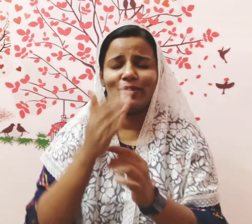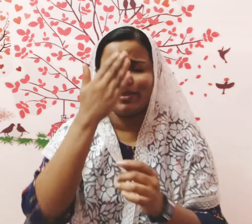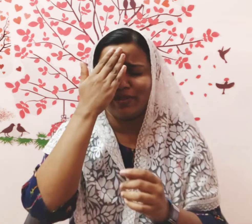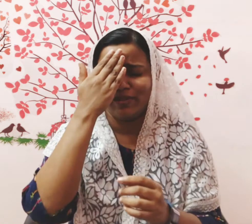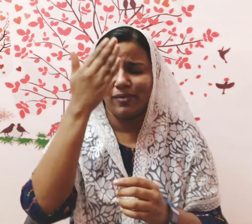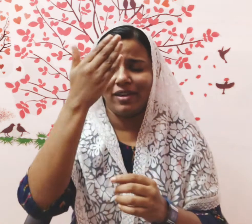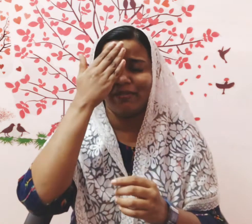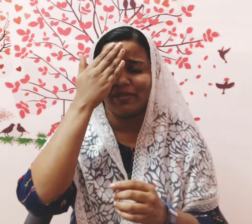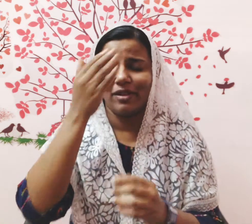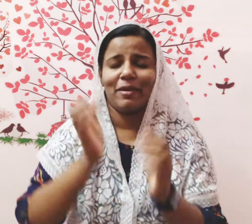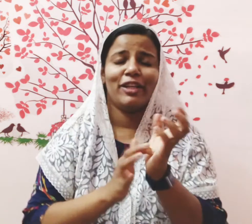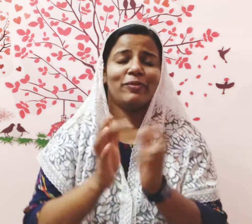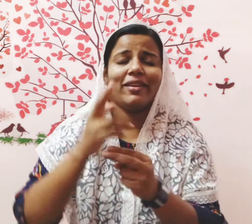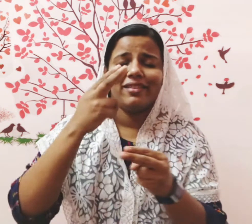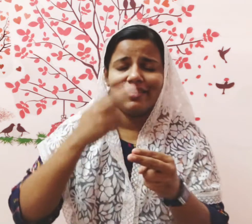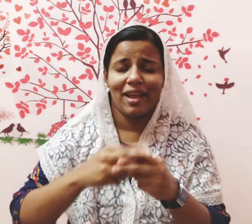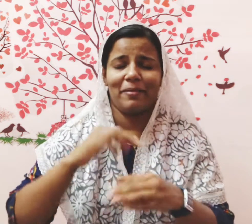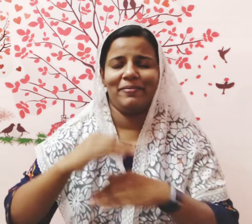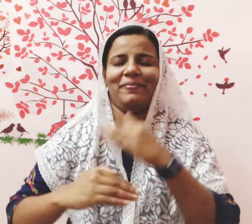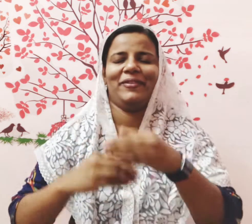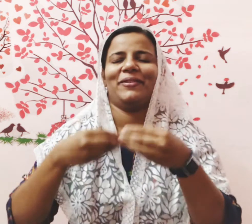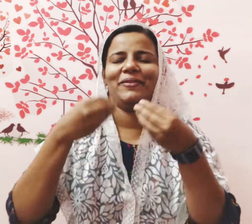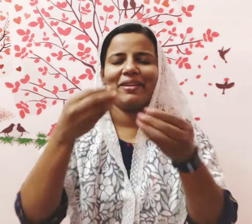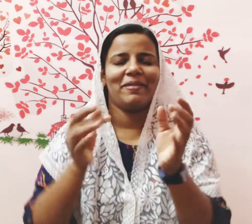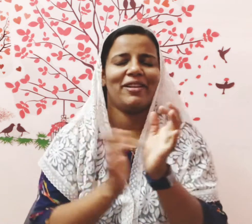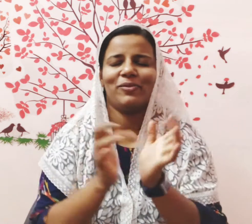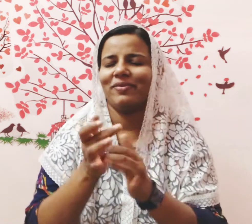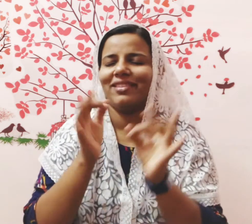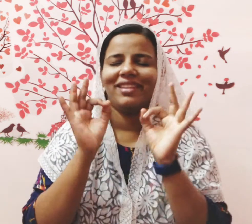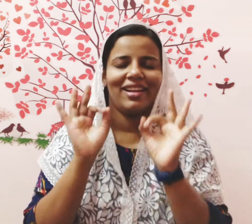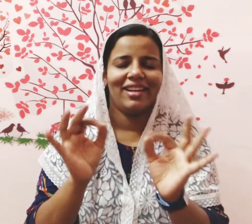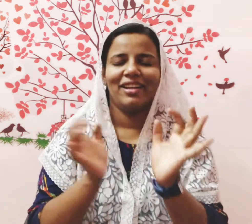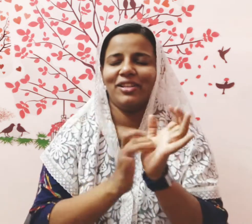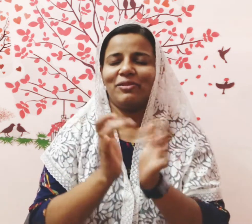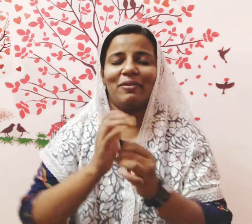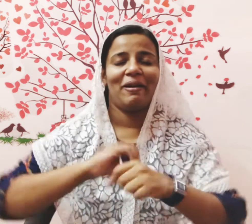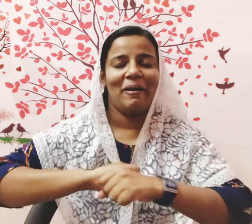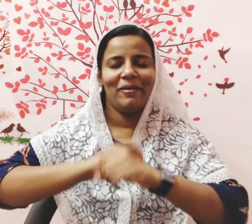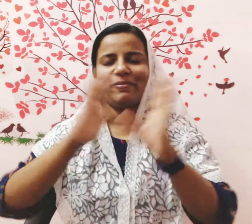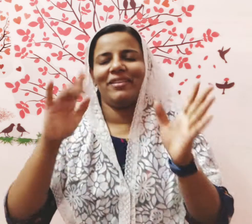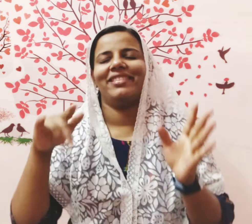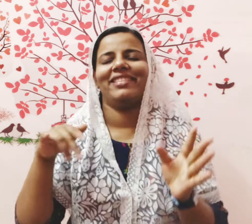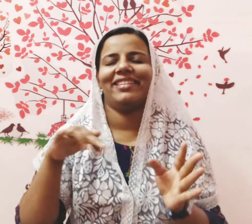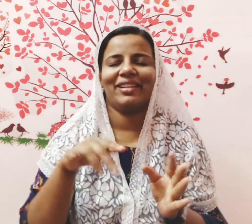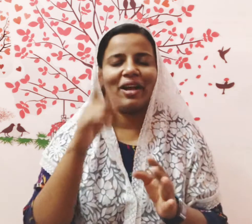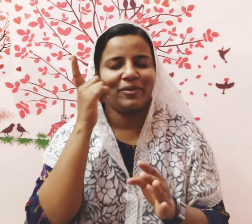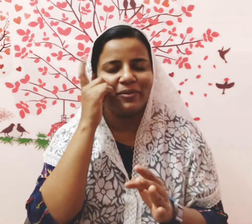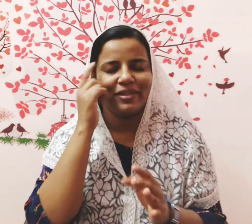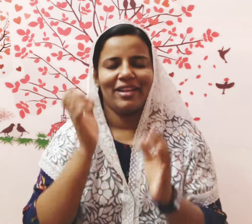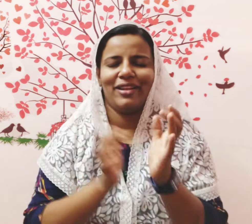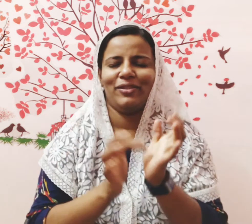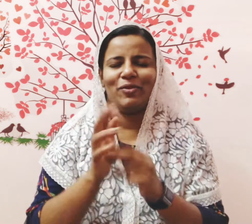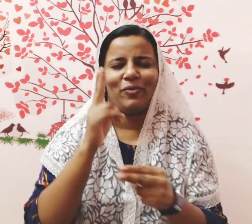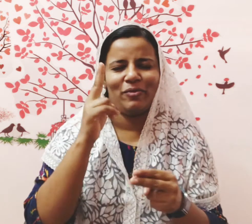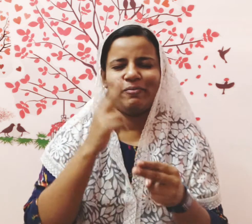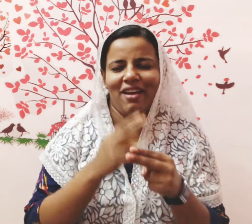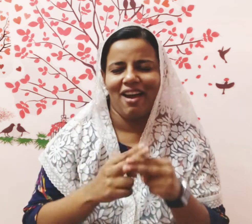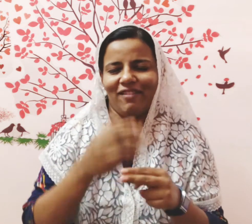കർത്താവിനോട് സ്തോത്രം പറഞ്ഞാട്ടെ, കർത്താവിൻ്റെ നാമത്തെ ഉയർത്തിയാട്ടെ. കർത്താവ് എത്ര നല്ലവനാണ്, എത്ര അത്ഭുതകരമായിട്ടാണ് നമ്മളെ നടത്തുന്നത്. അതോർത്ത് കർത്താവിന് ഒന്നുകൂടെ നന്ദി